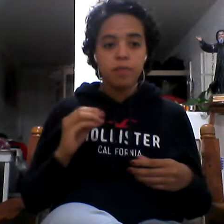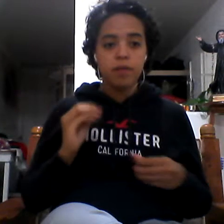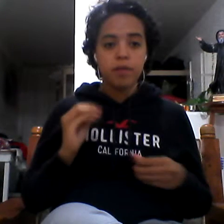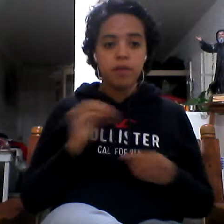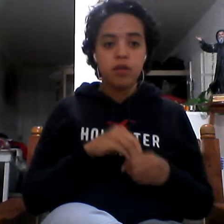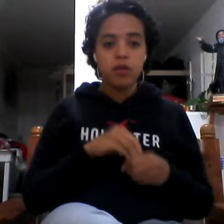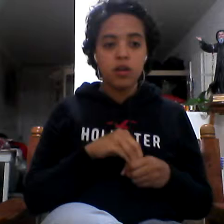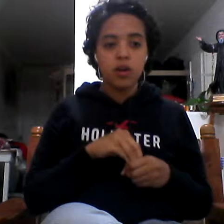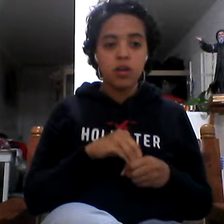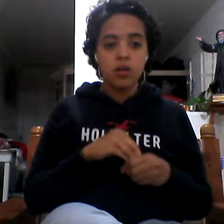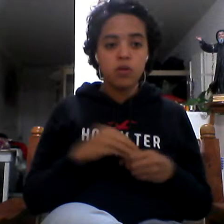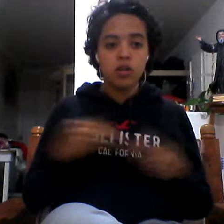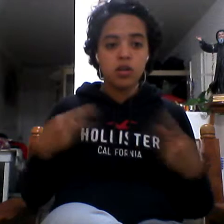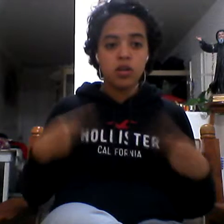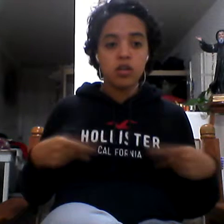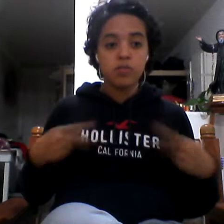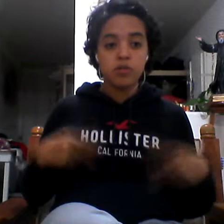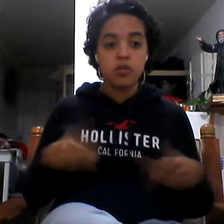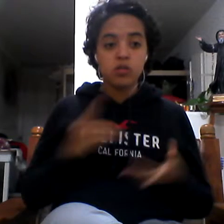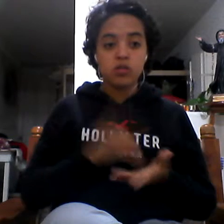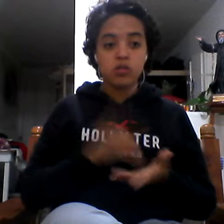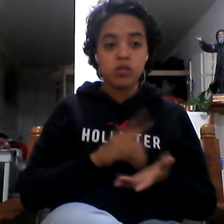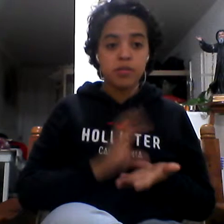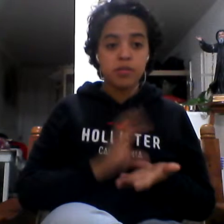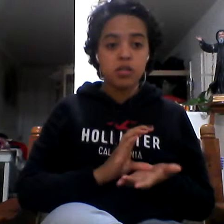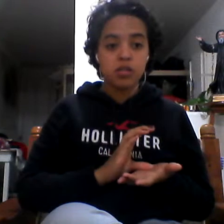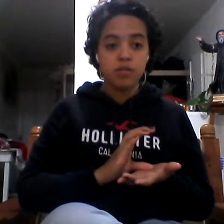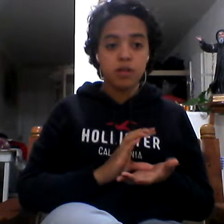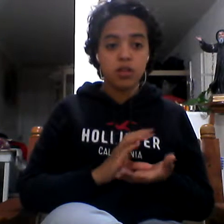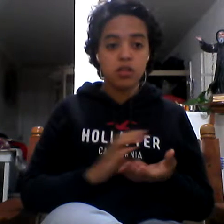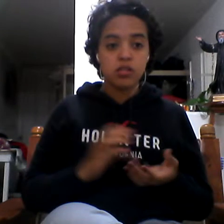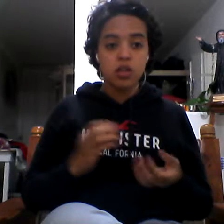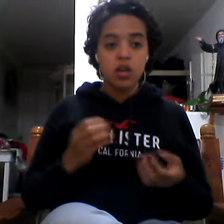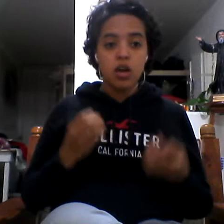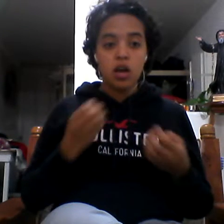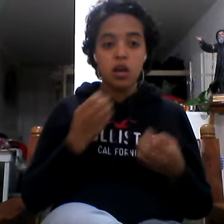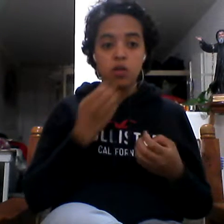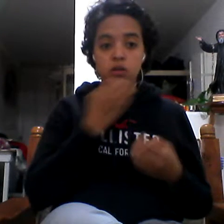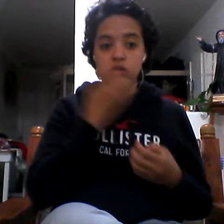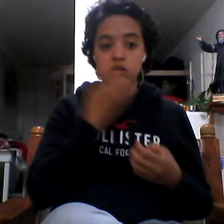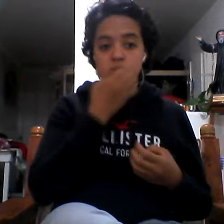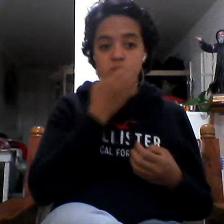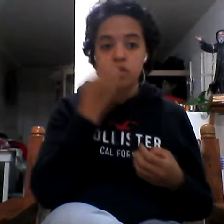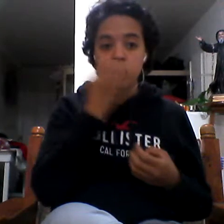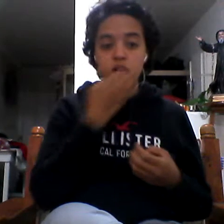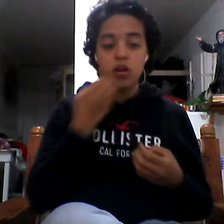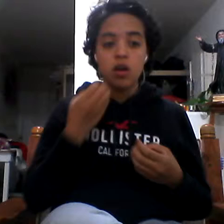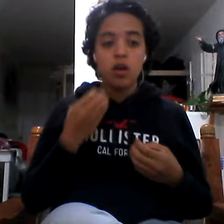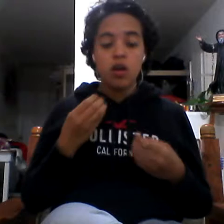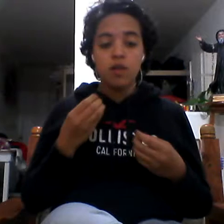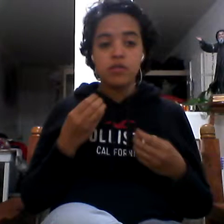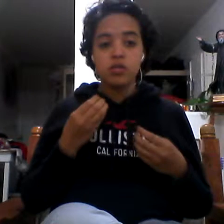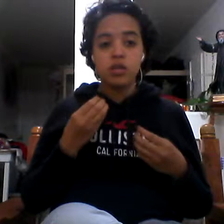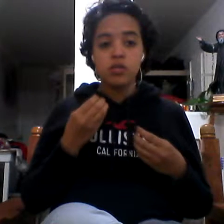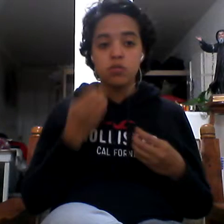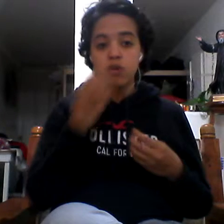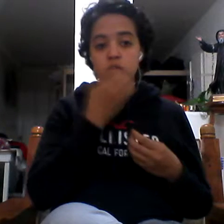Para poder llegar a incluir a las personas con discapacidades diferentes a la educación y ofrecerles una